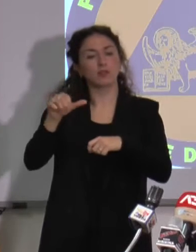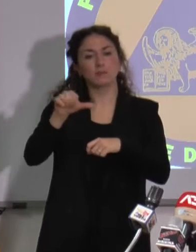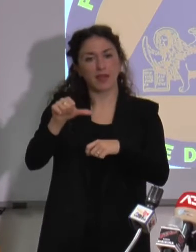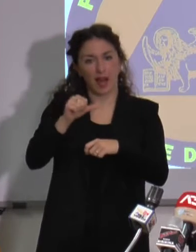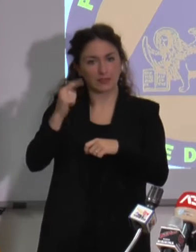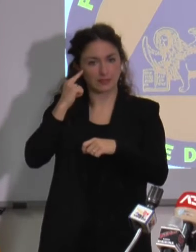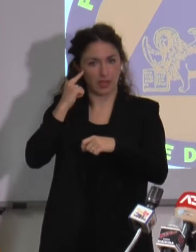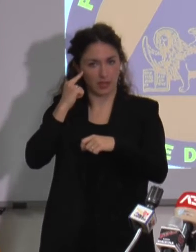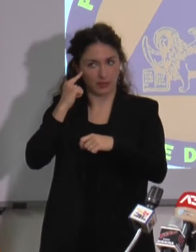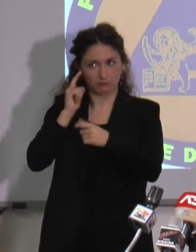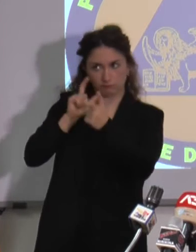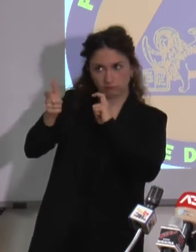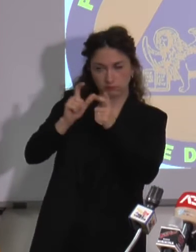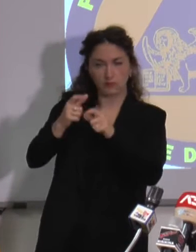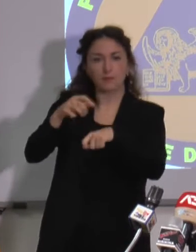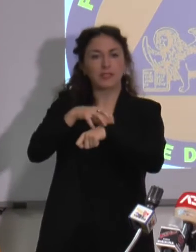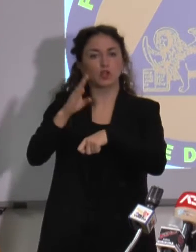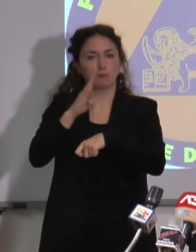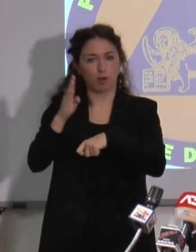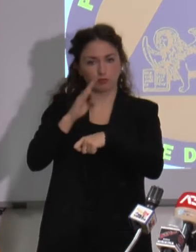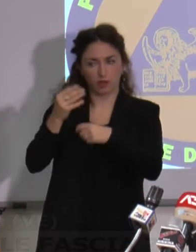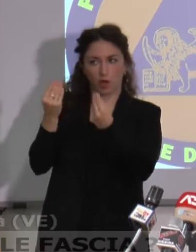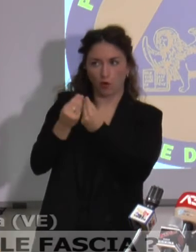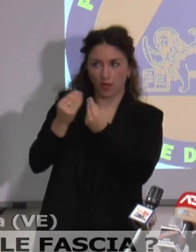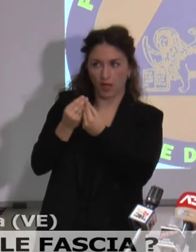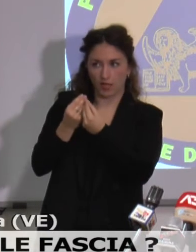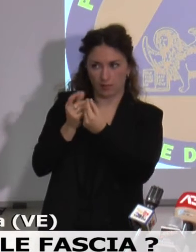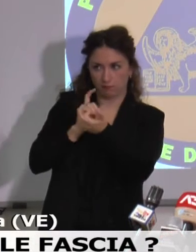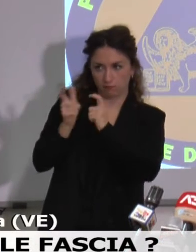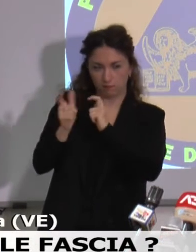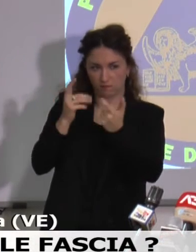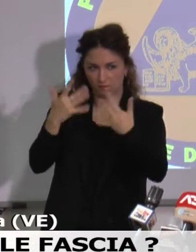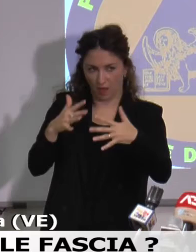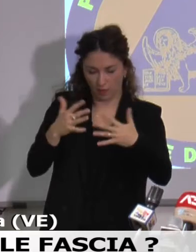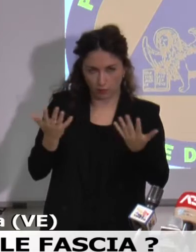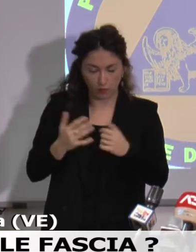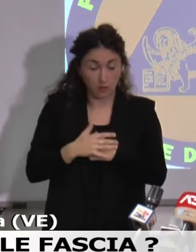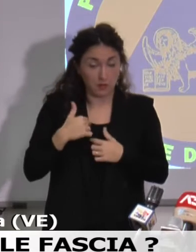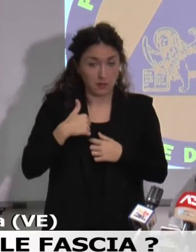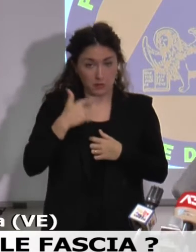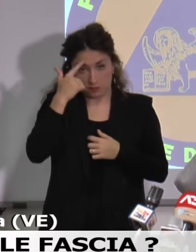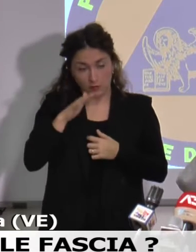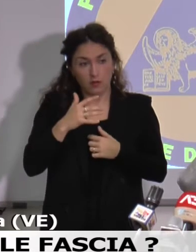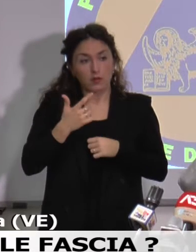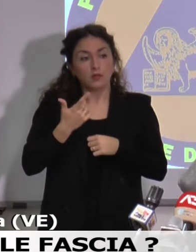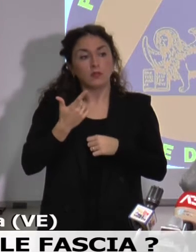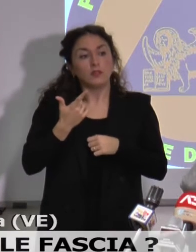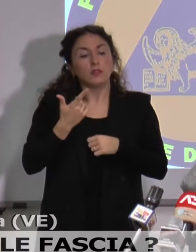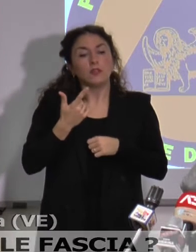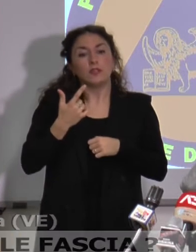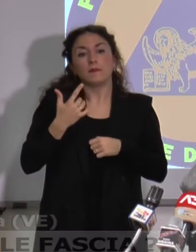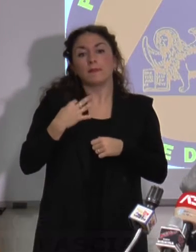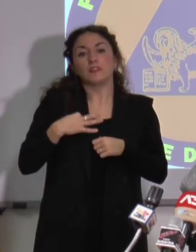i ricoveri sono in aumento sia in area critica che in terapia intensiva anche se la percentuale di occupazione in veneto e la minore in italia